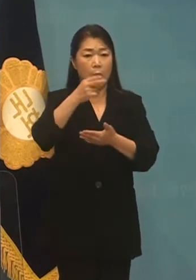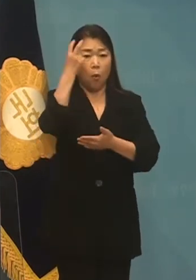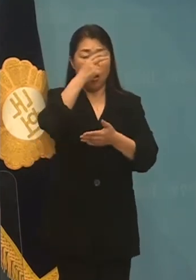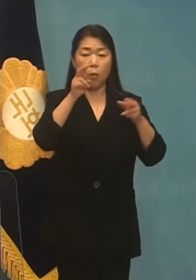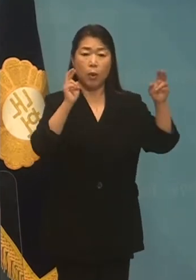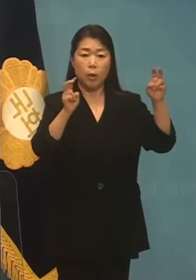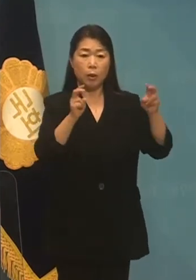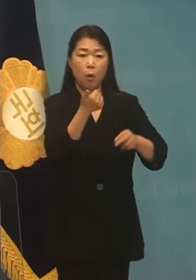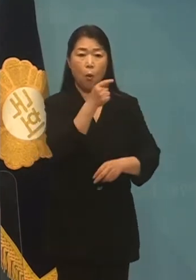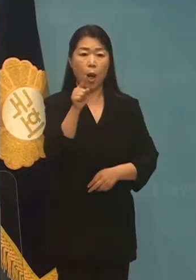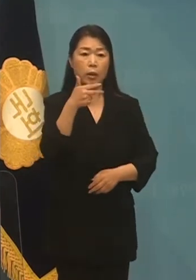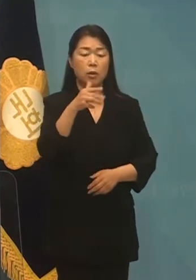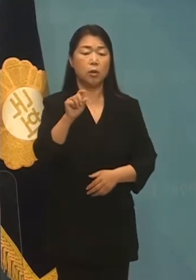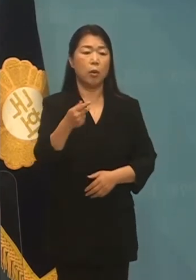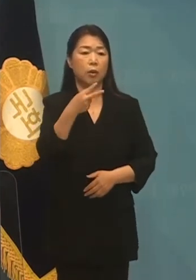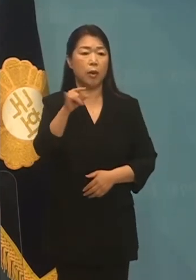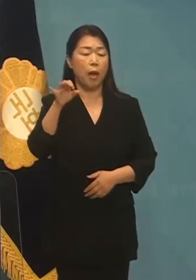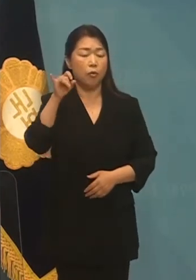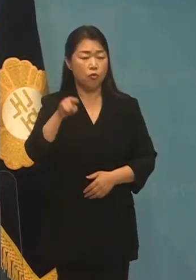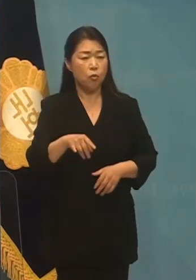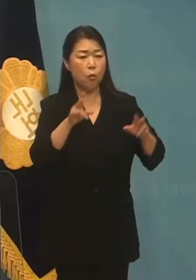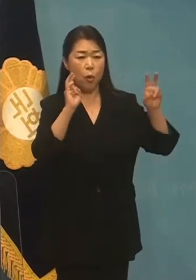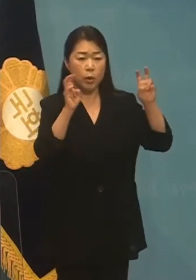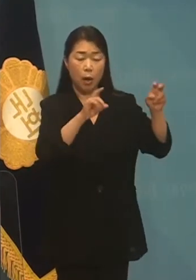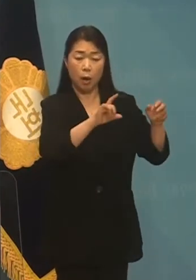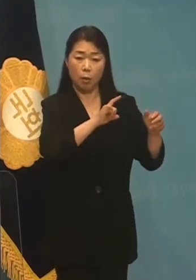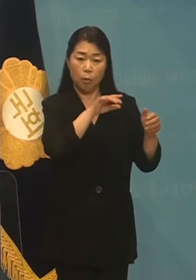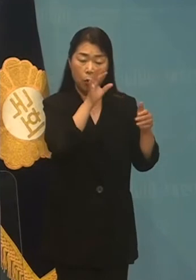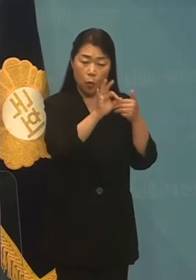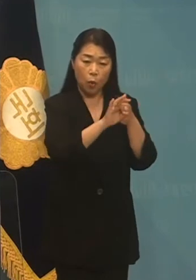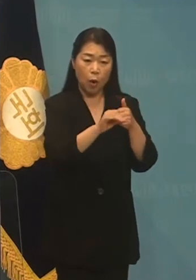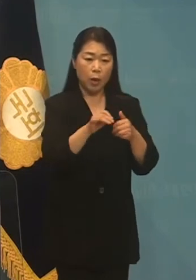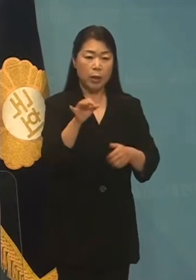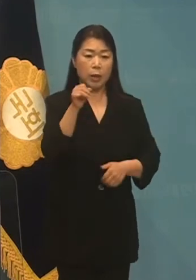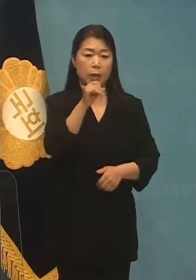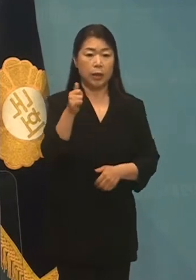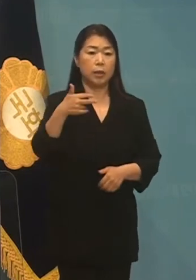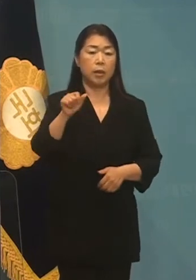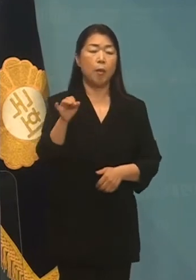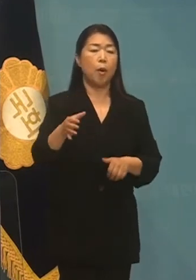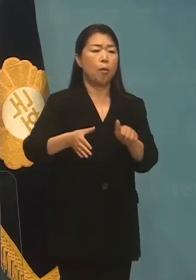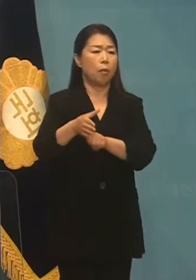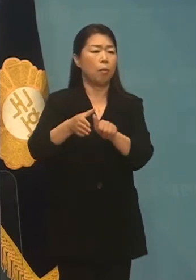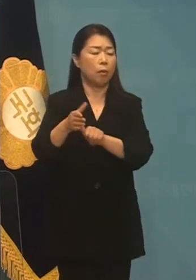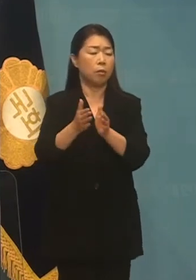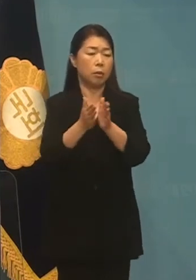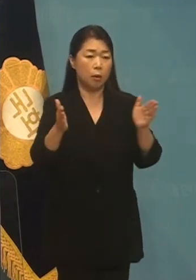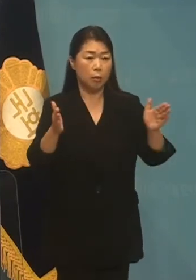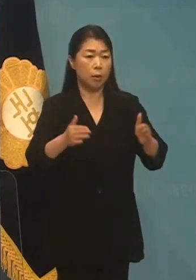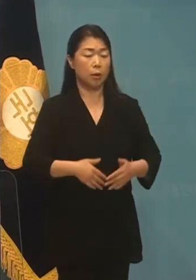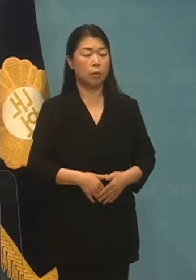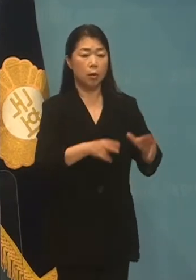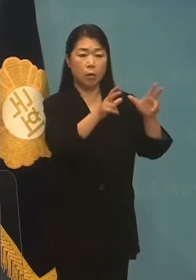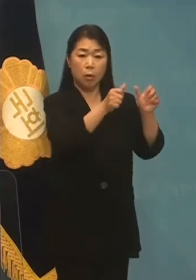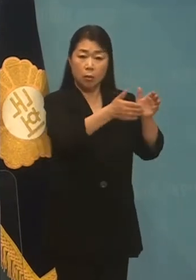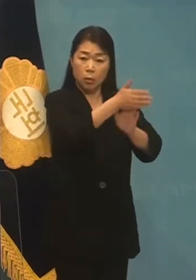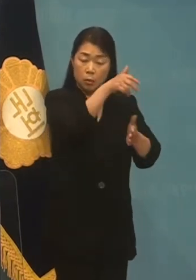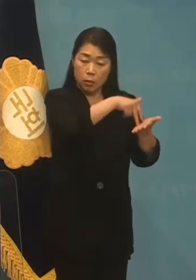자산관리회사인 화천대유를 이용해 이재명 죽이기에 나섭니다.